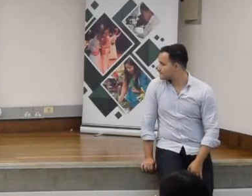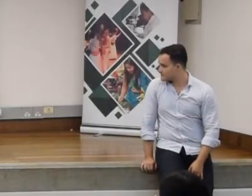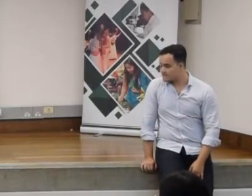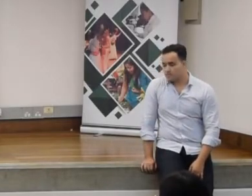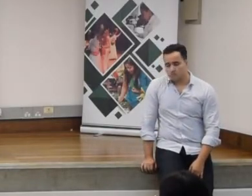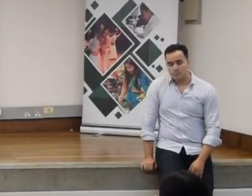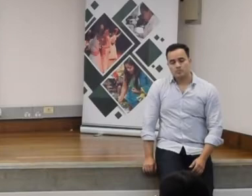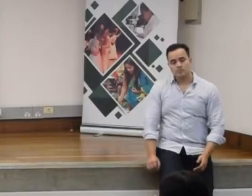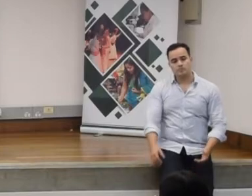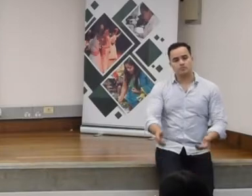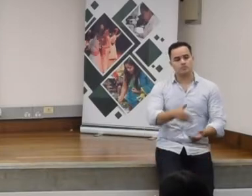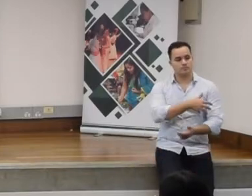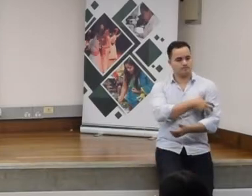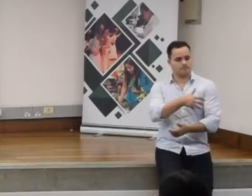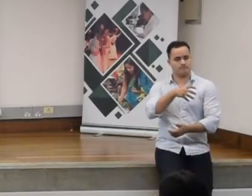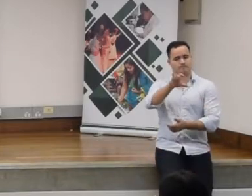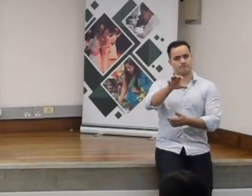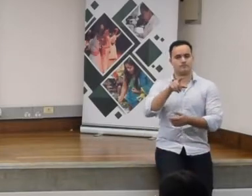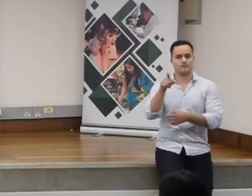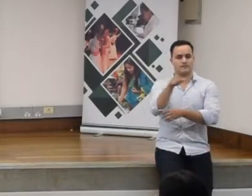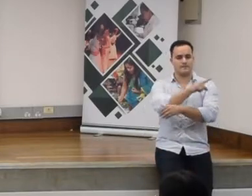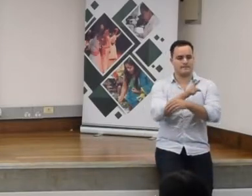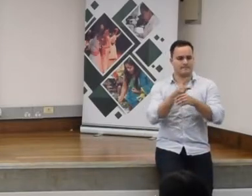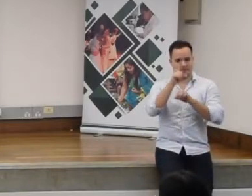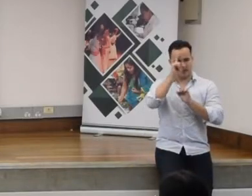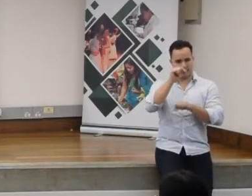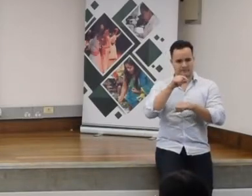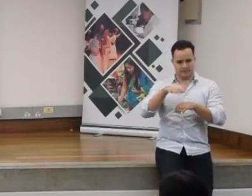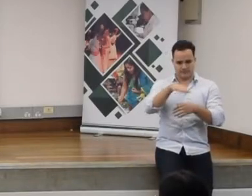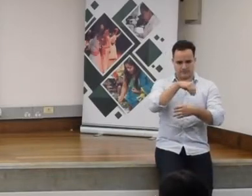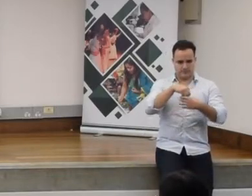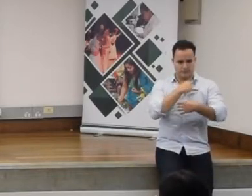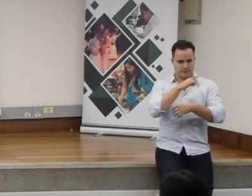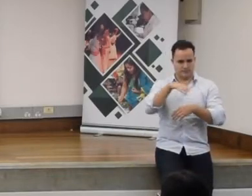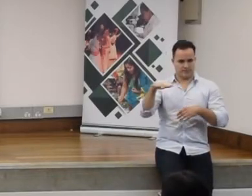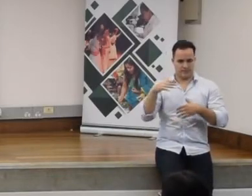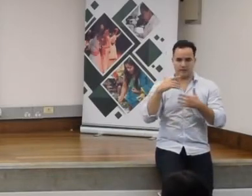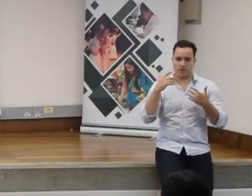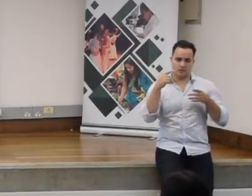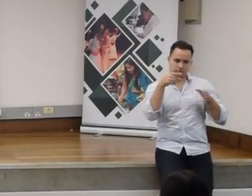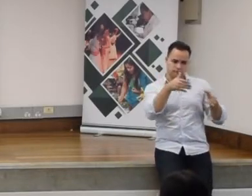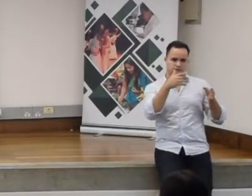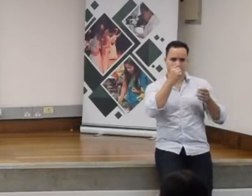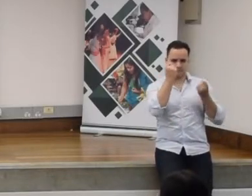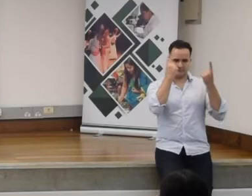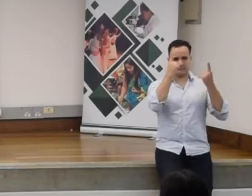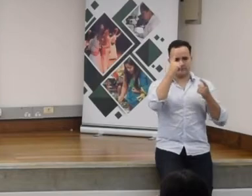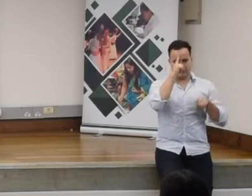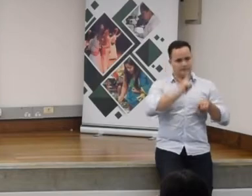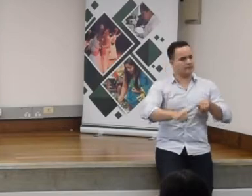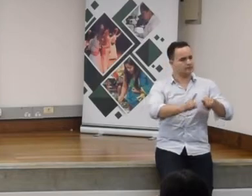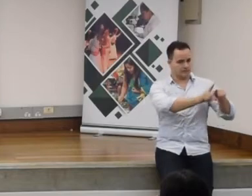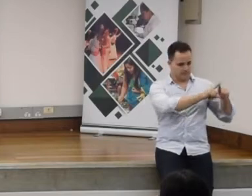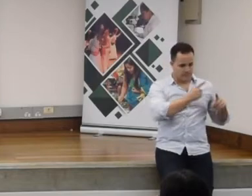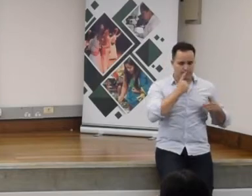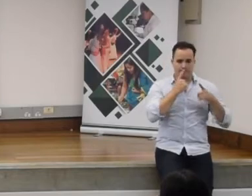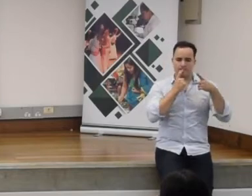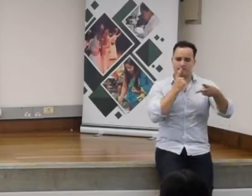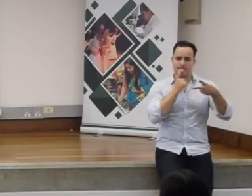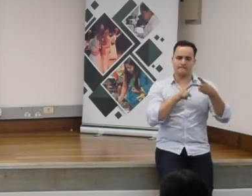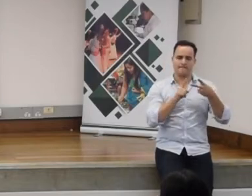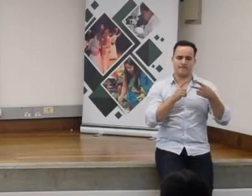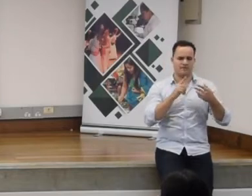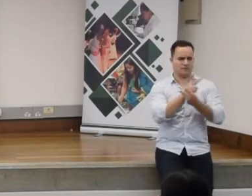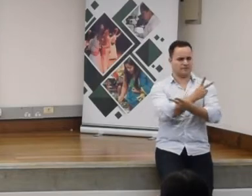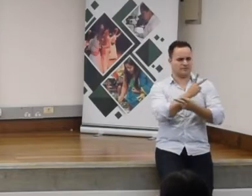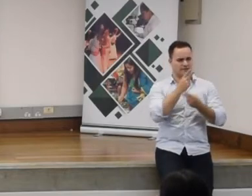El fortalecimiento de las capacidades institucionales para el acompañamiento integral diferencial, el aporte a la política sobre violencia de